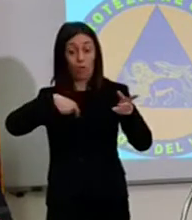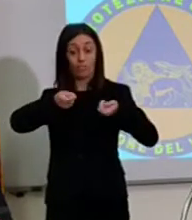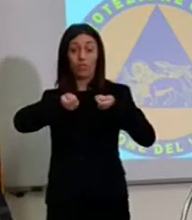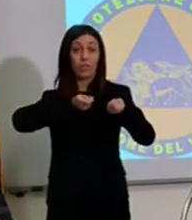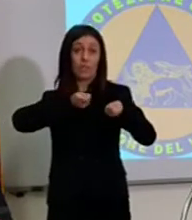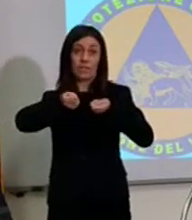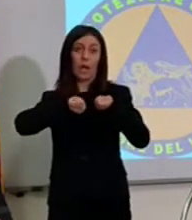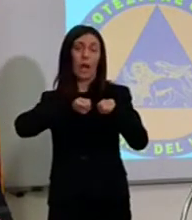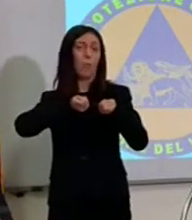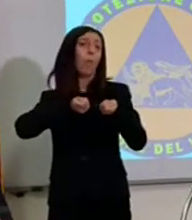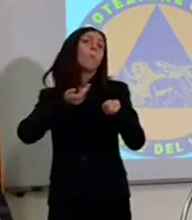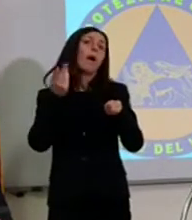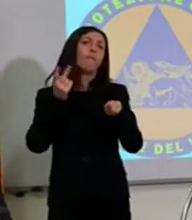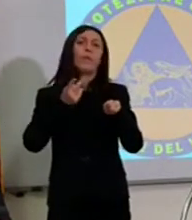pazienti ricoverati